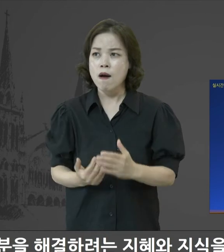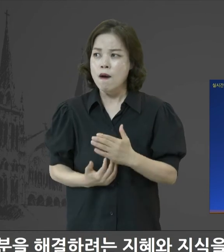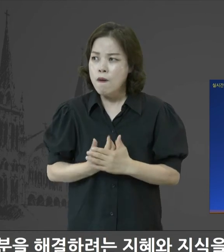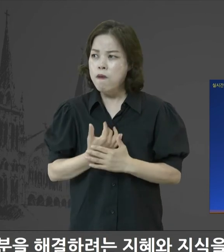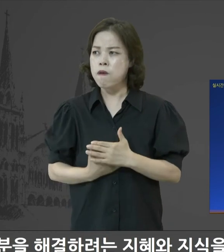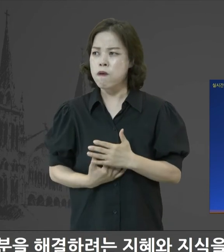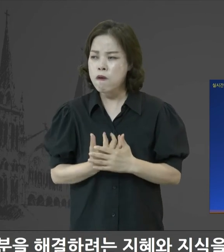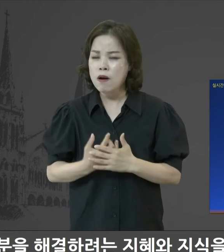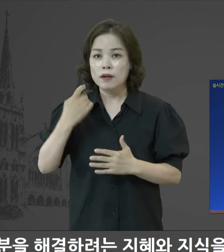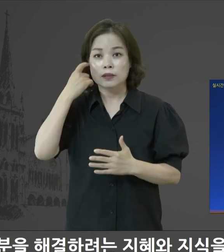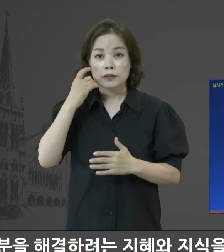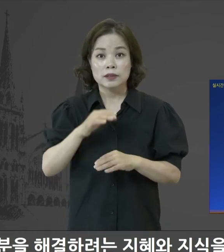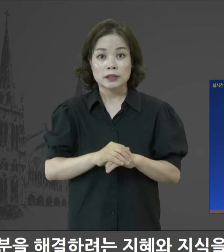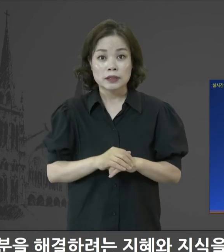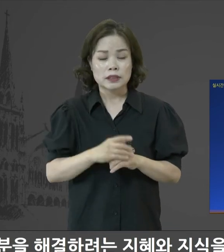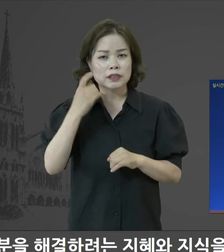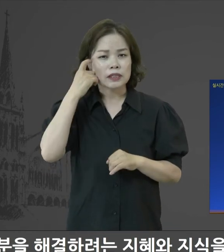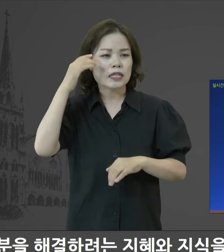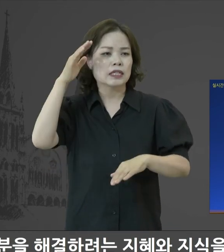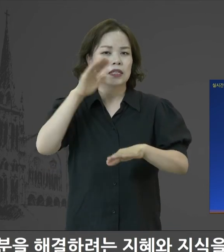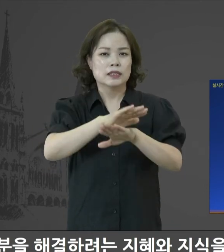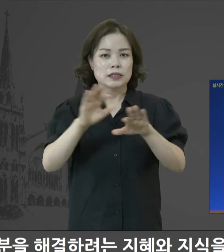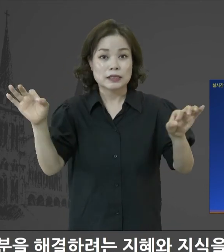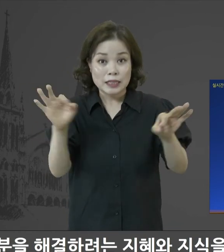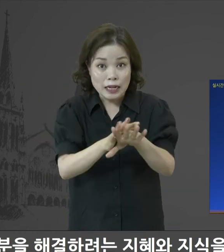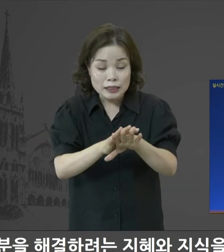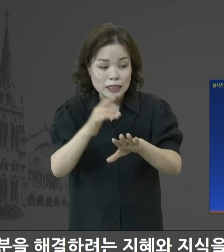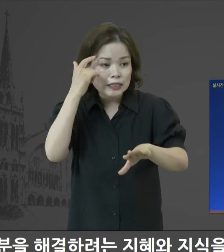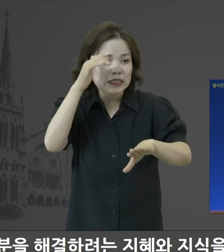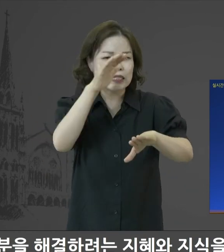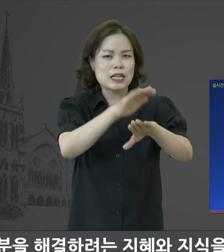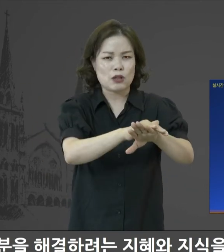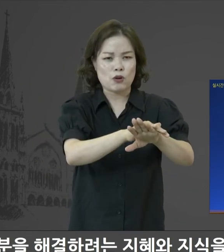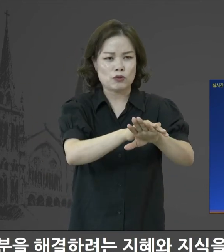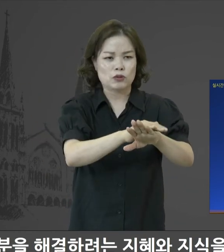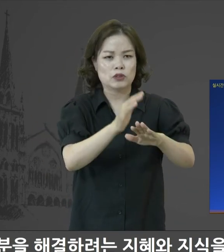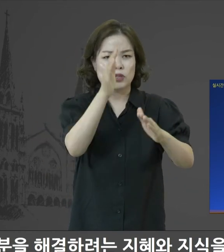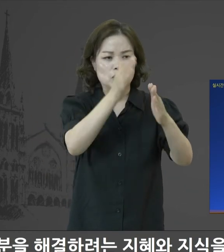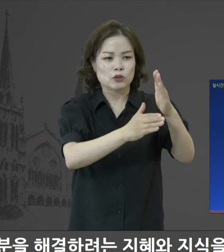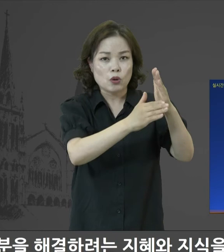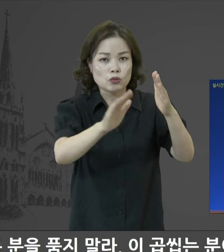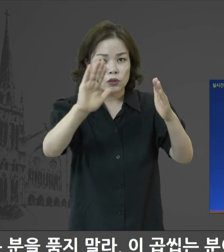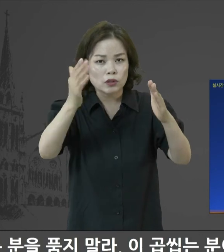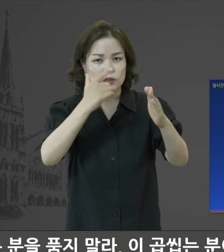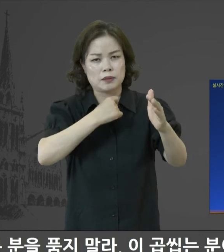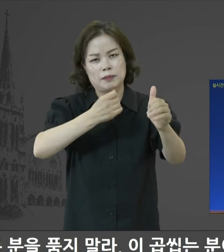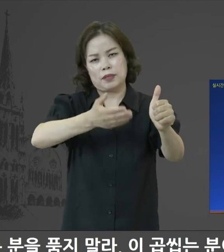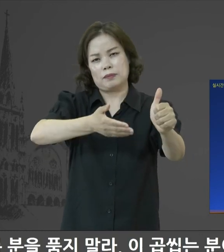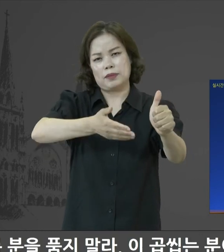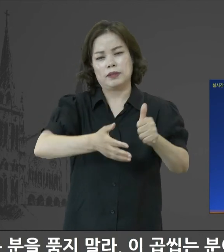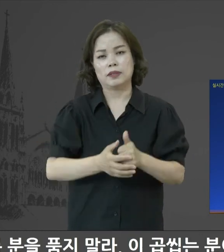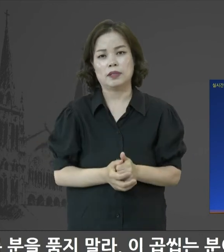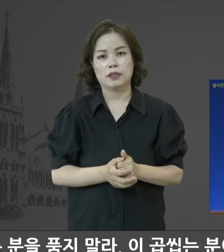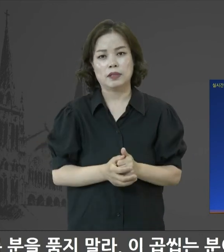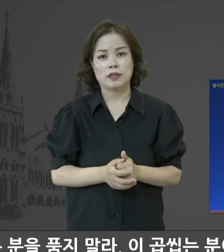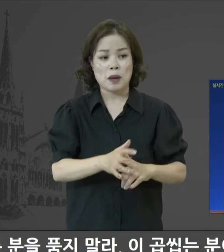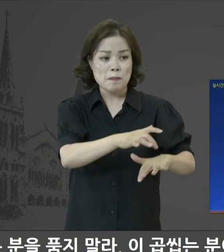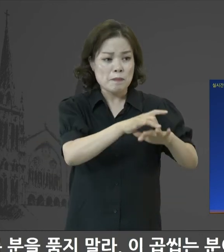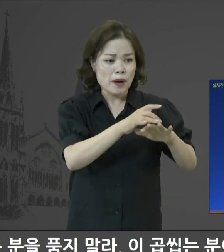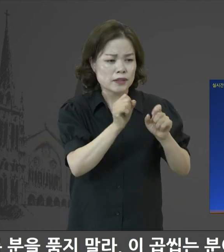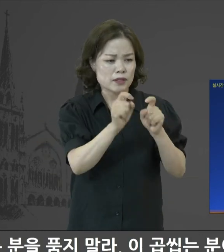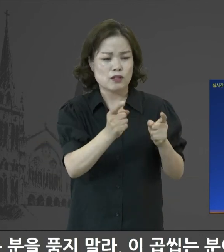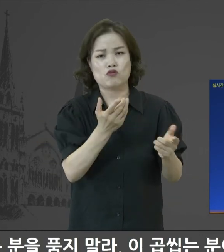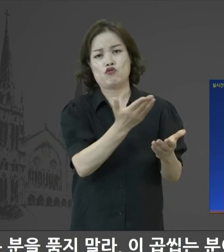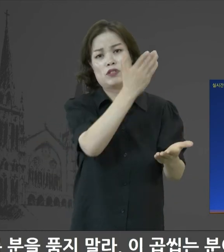물리칠 수 있는 성도, 그런 지혜로운 성도, 그렇게 성령이 역사하는 성도 되시기를 바랍니다. 마귀에게 틈을